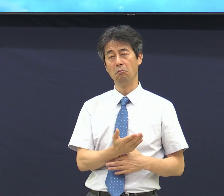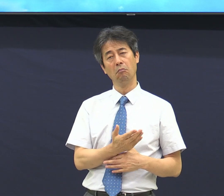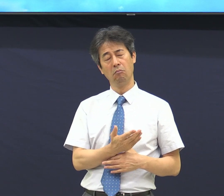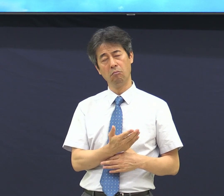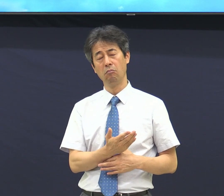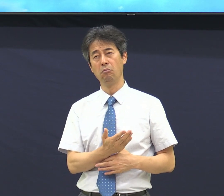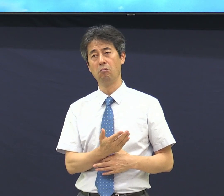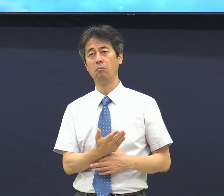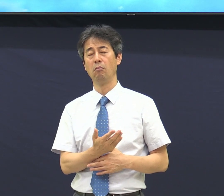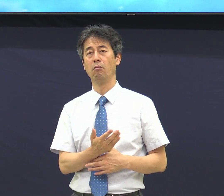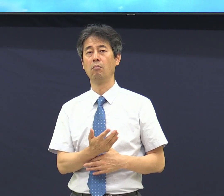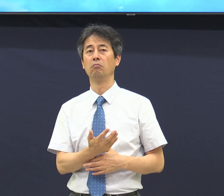나쁠지 정해져 있는가